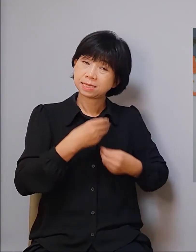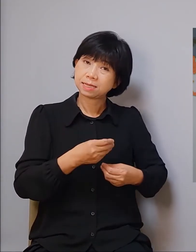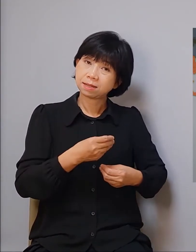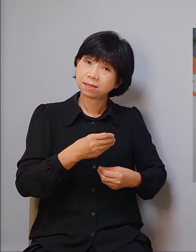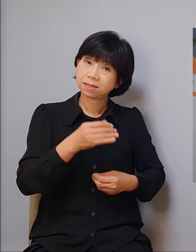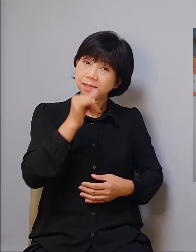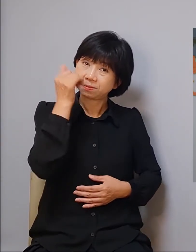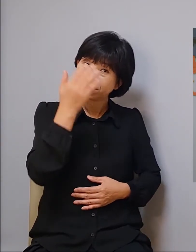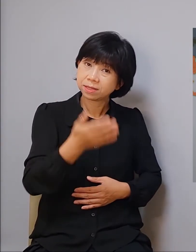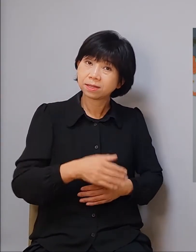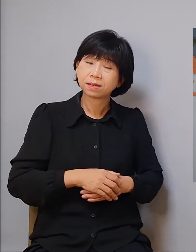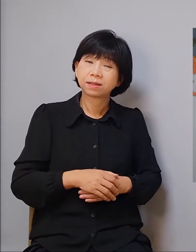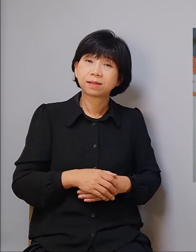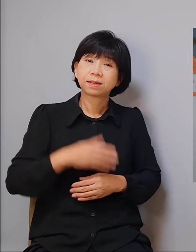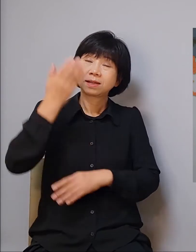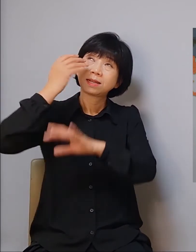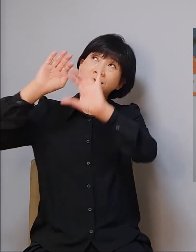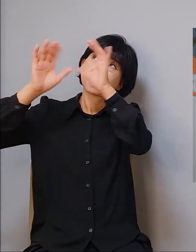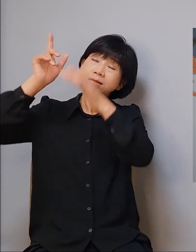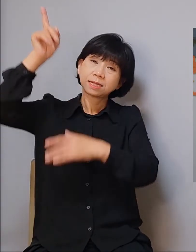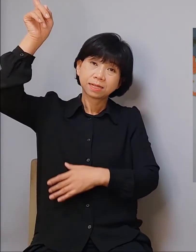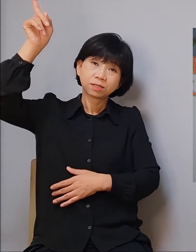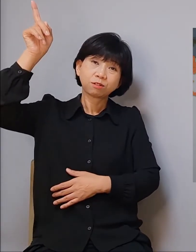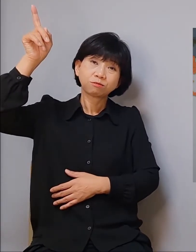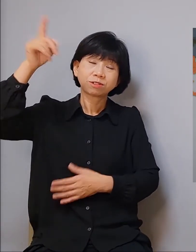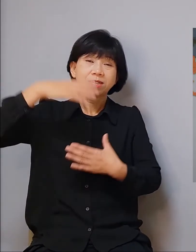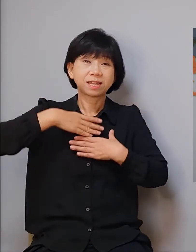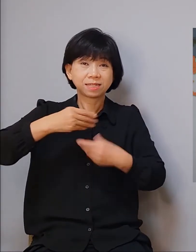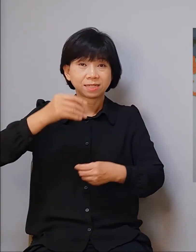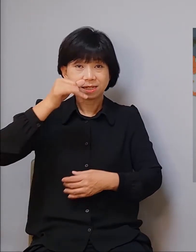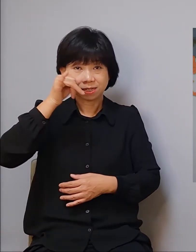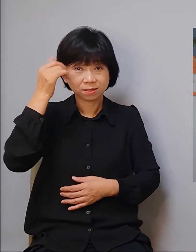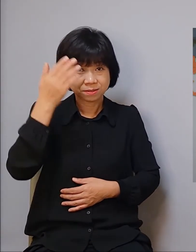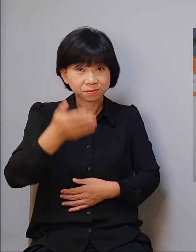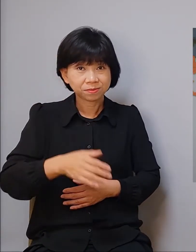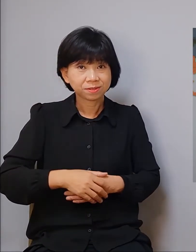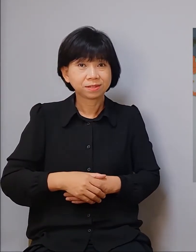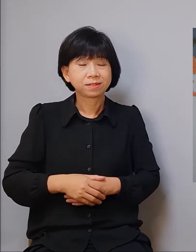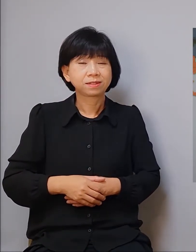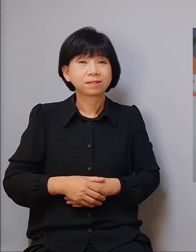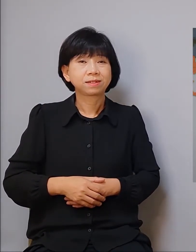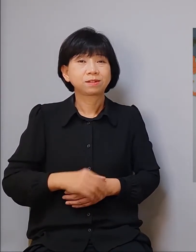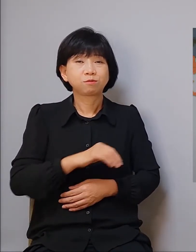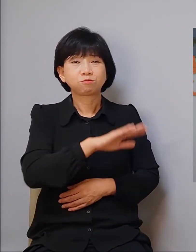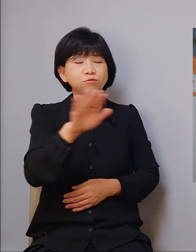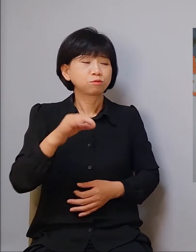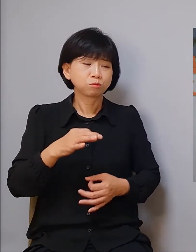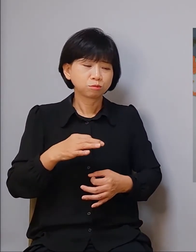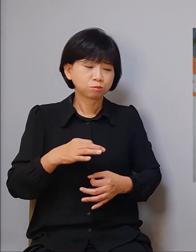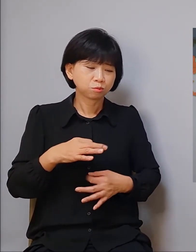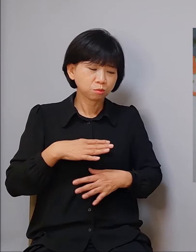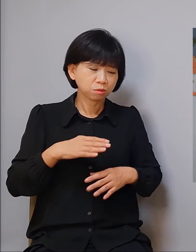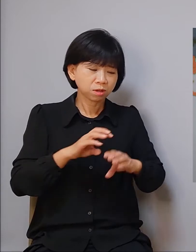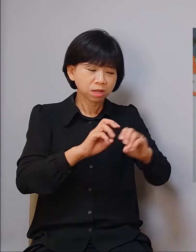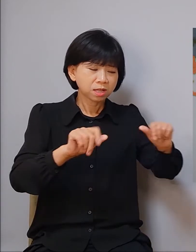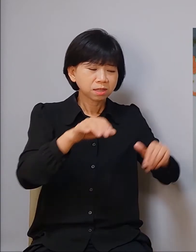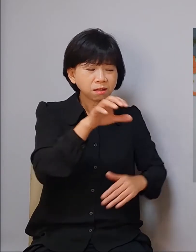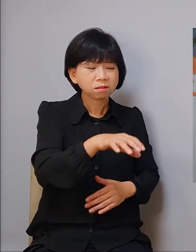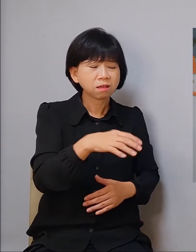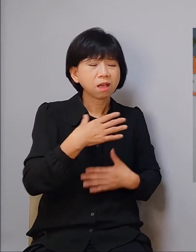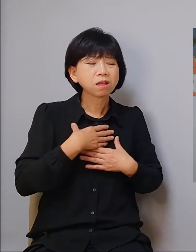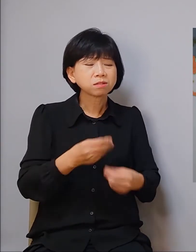아니면 저 하늘나라 천국일까요? 놀랍게도 우리는 이 땅에서 안전한